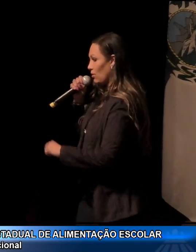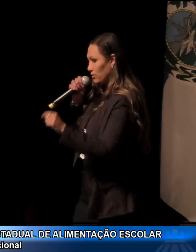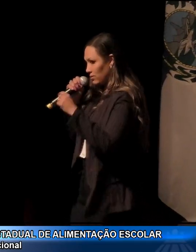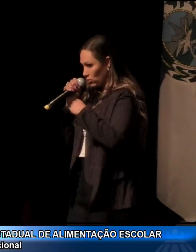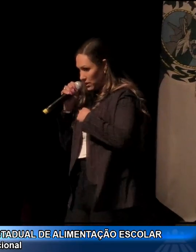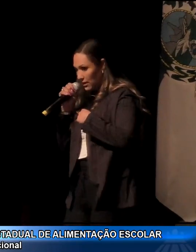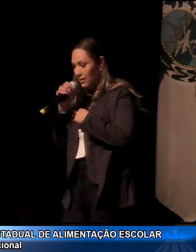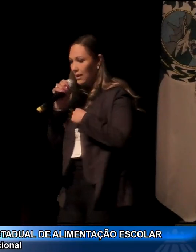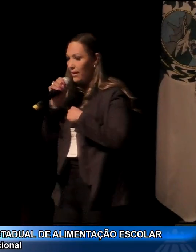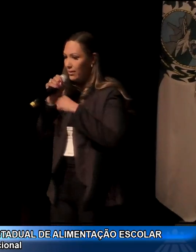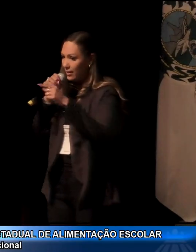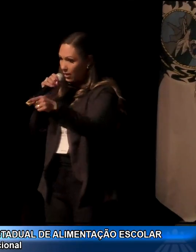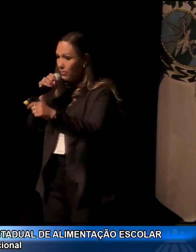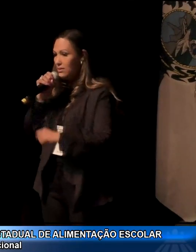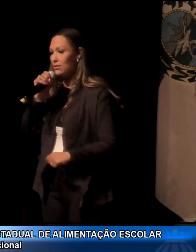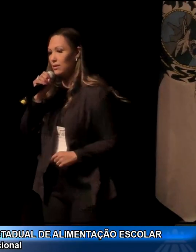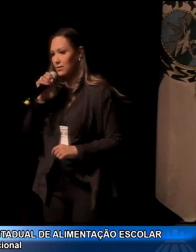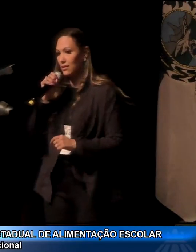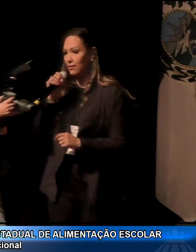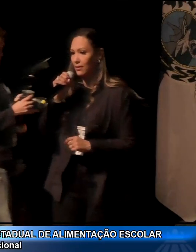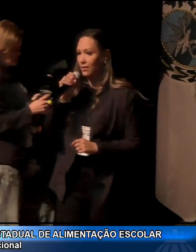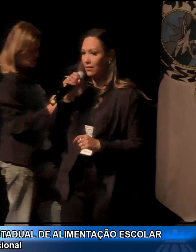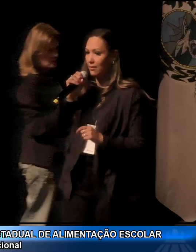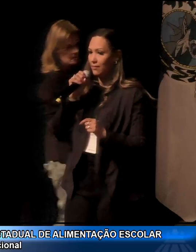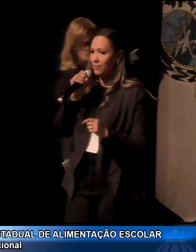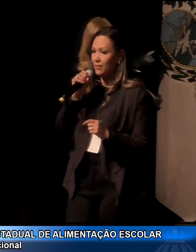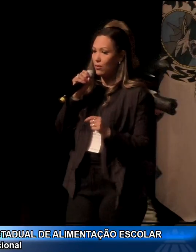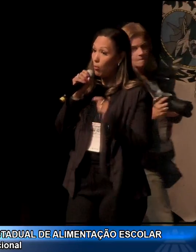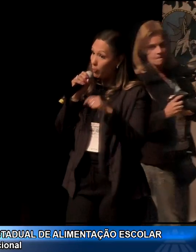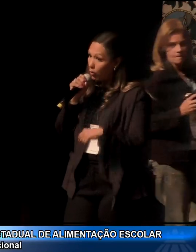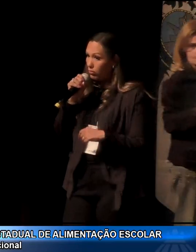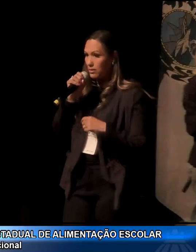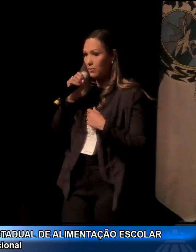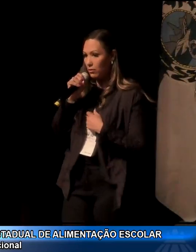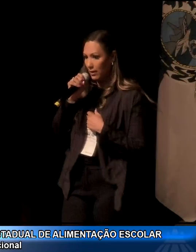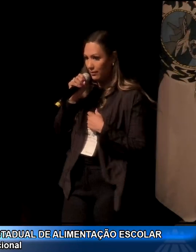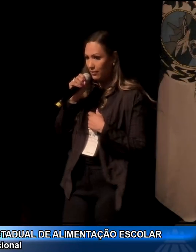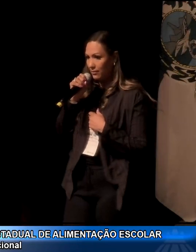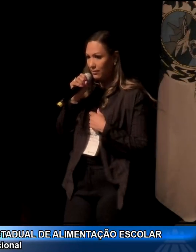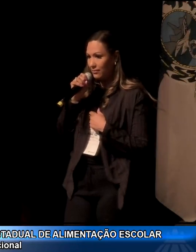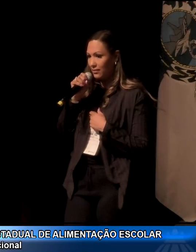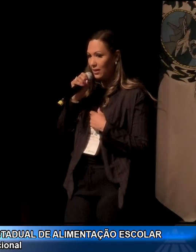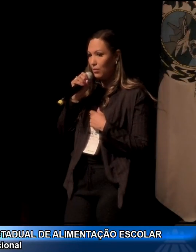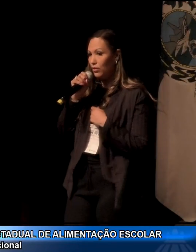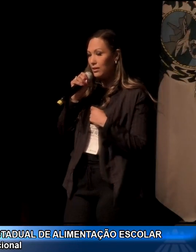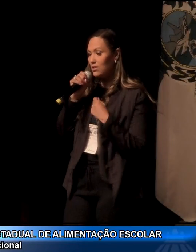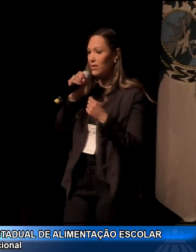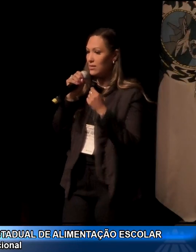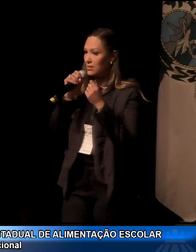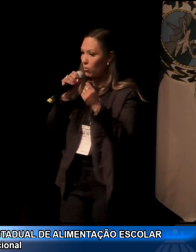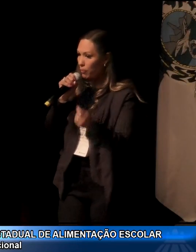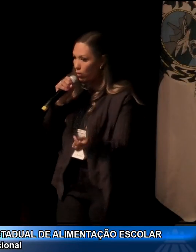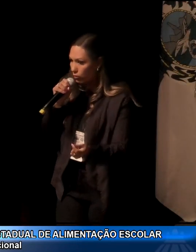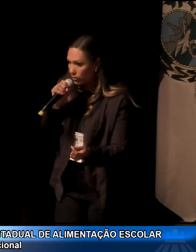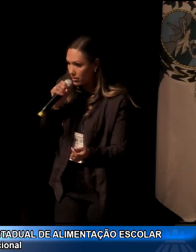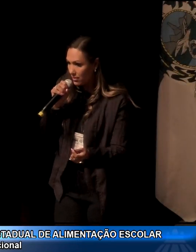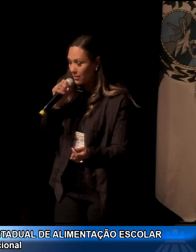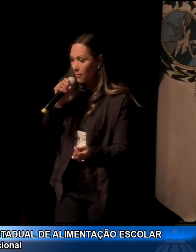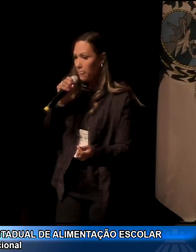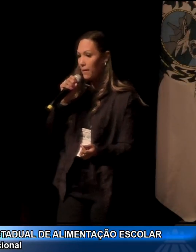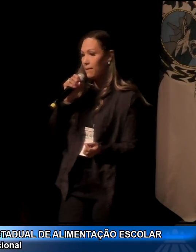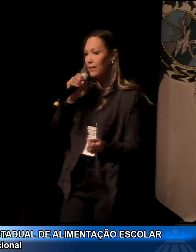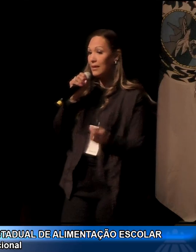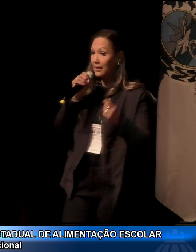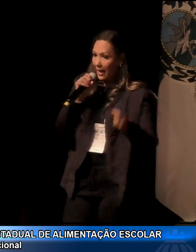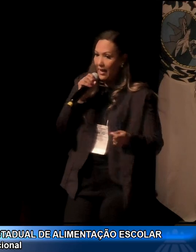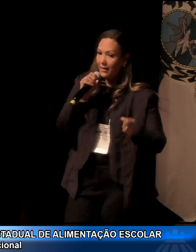como subsecretária eu me sinto assim com poucos ao meu lado e muitas vezes são poucos